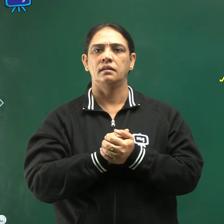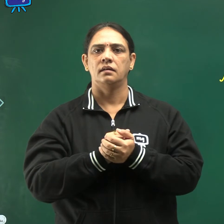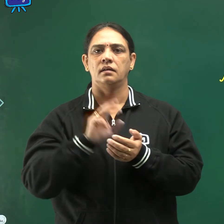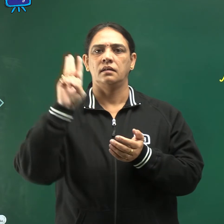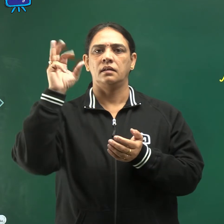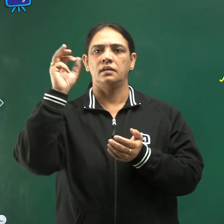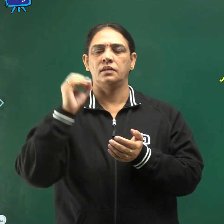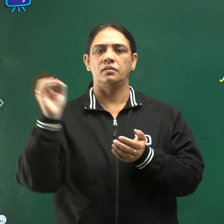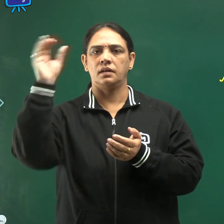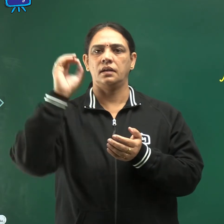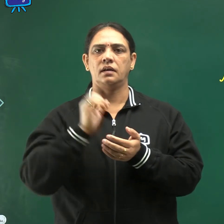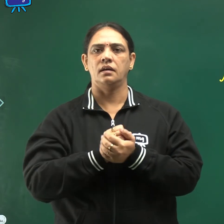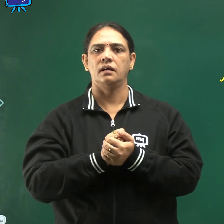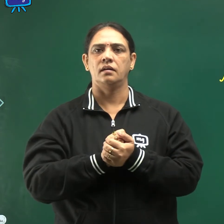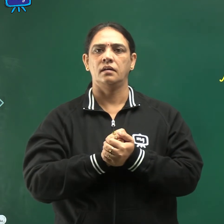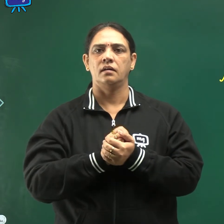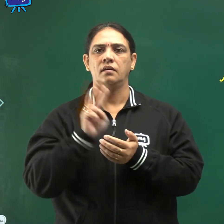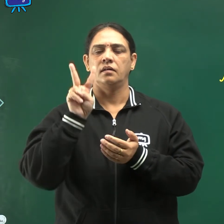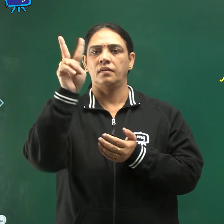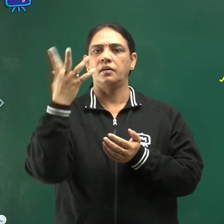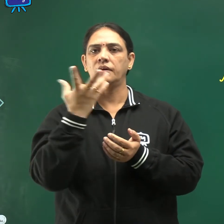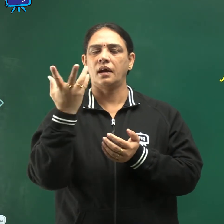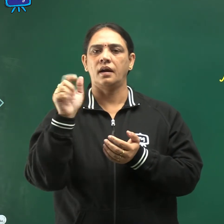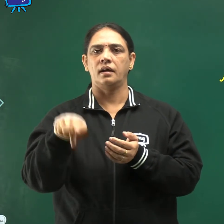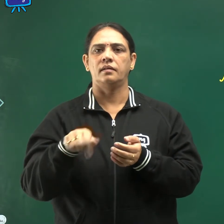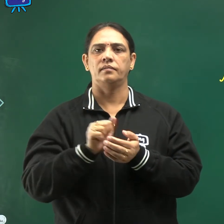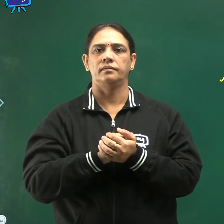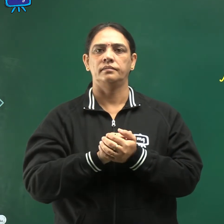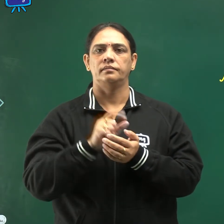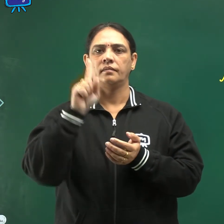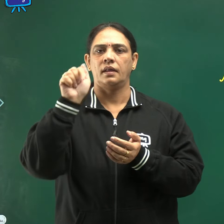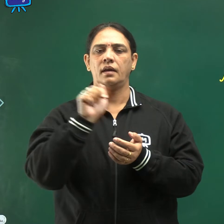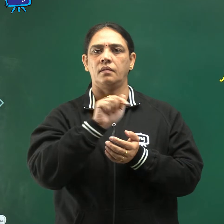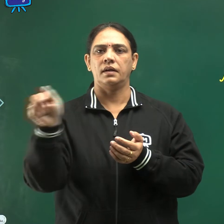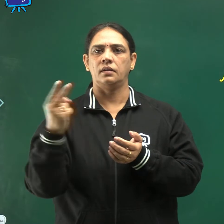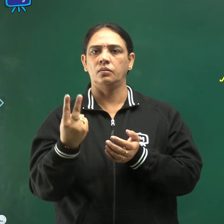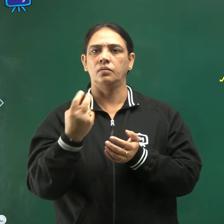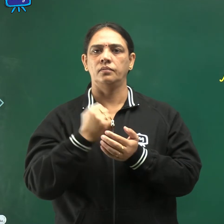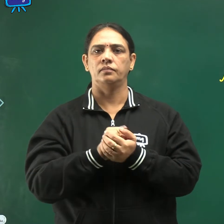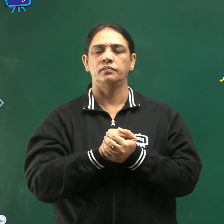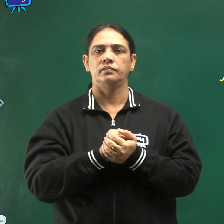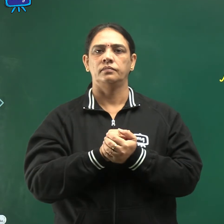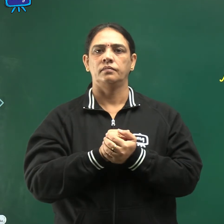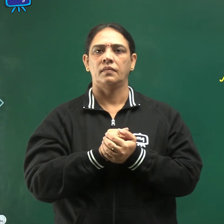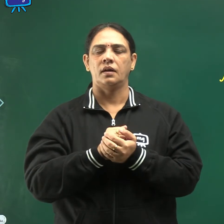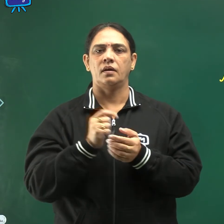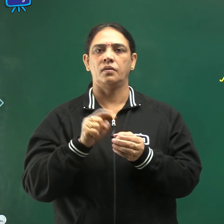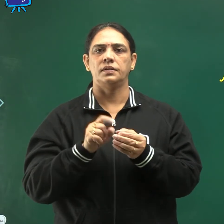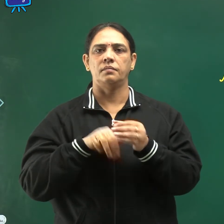30 डिग्री की वैल्यू कितनी है 1/2। प्रश्न